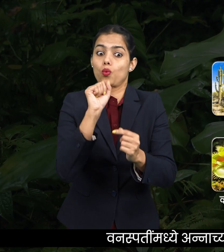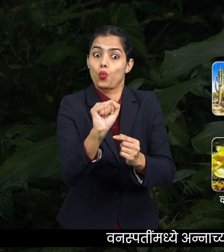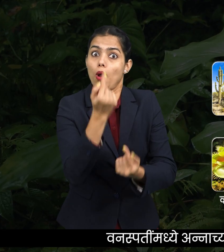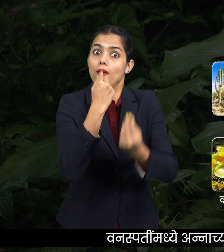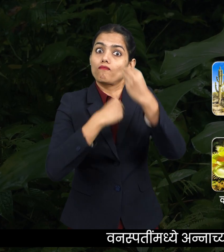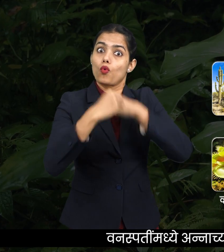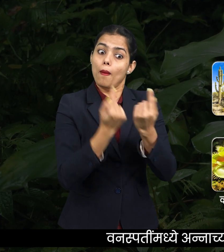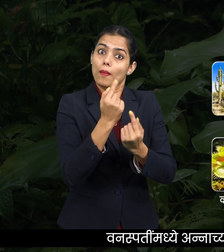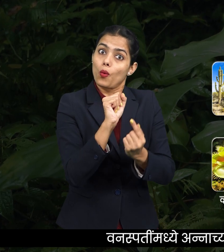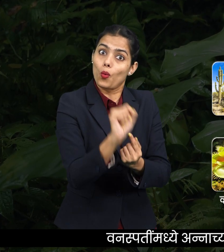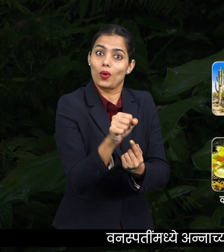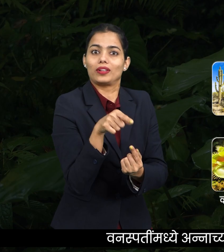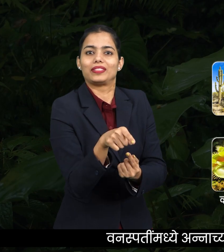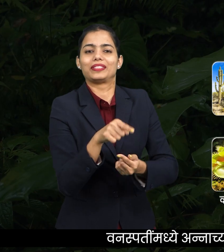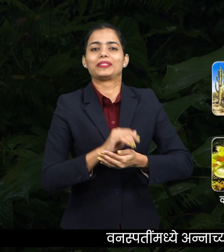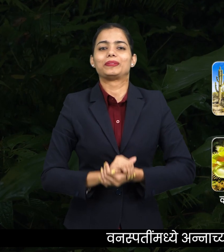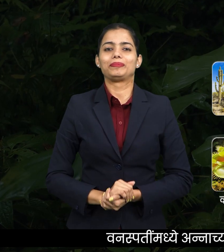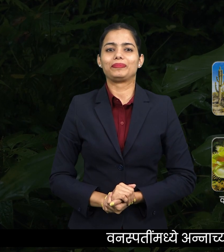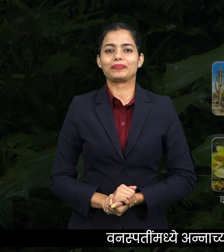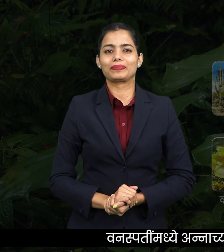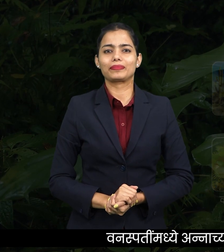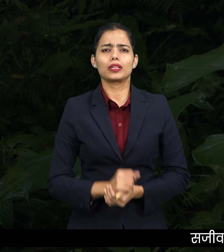अंतर्ग्रहणासाठी अनुकूलता.